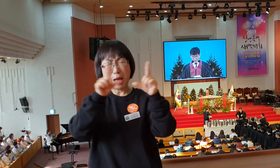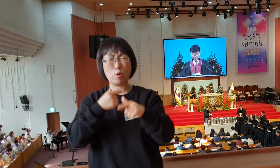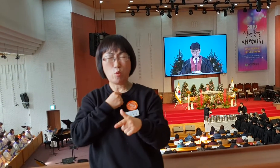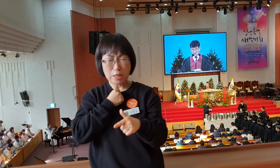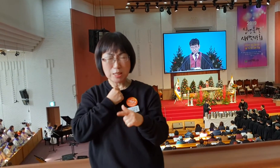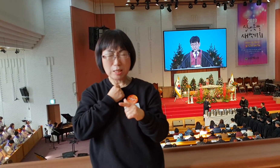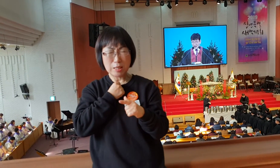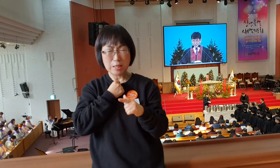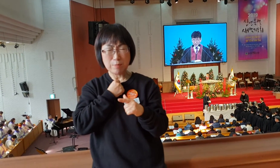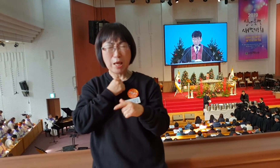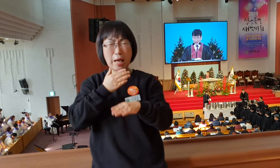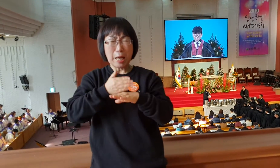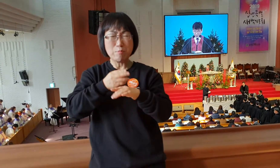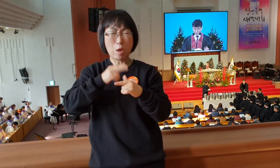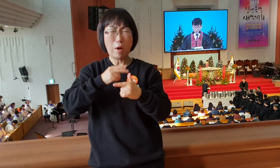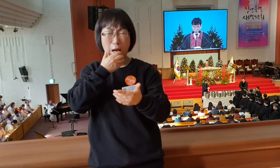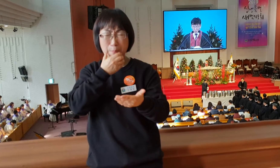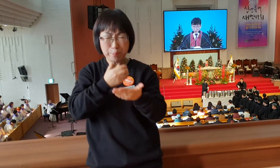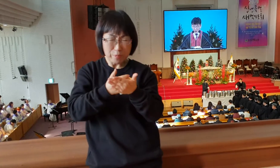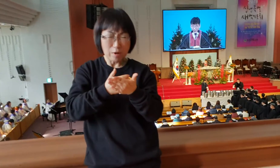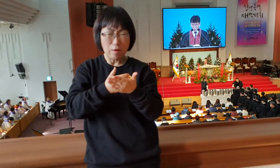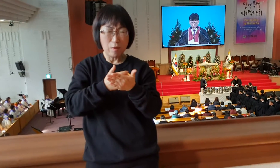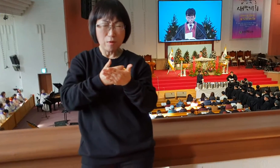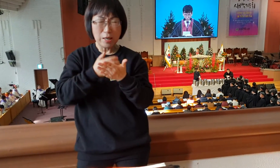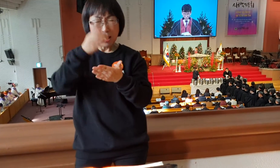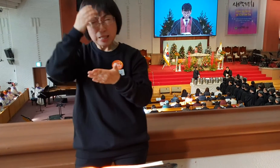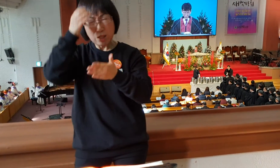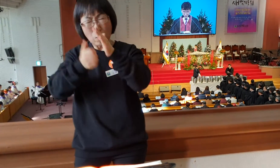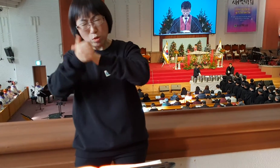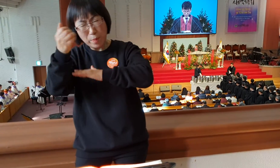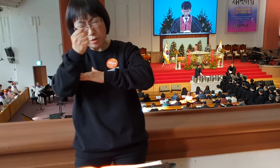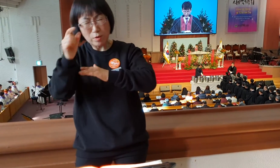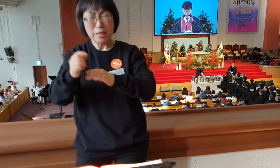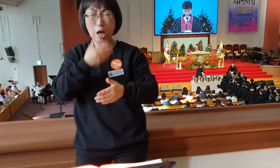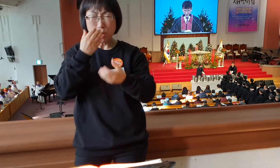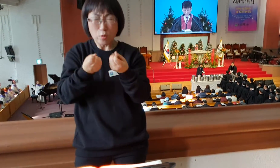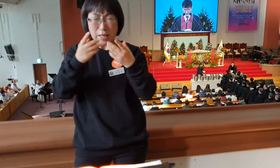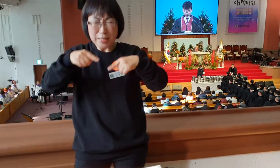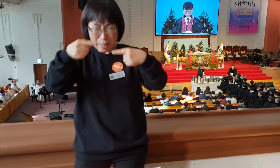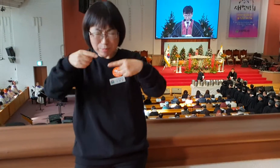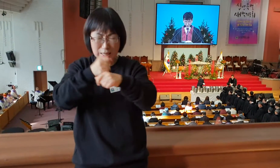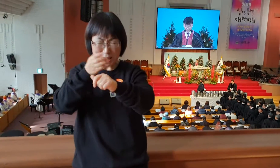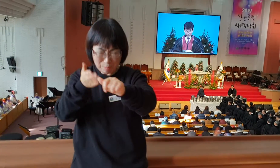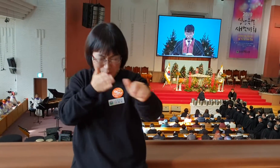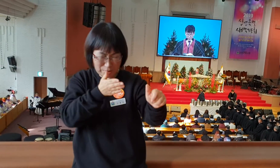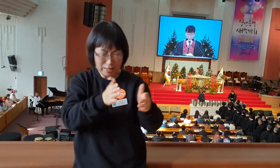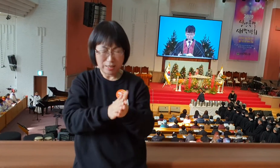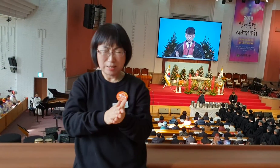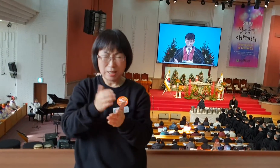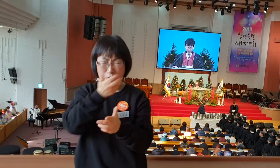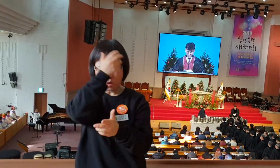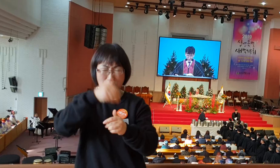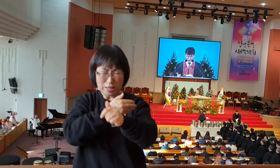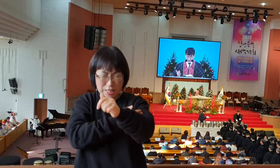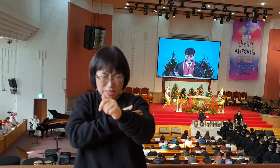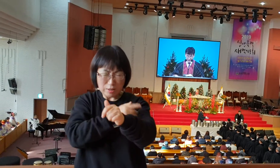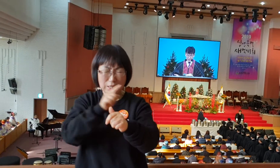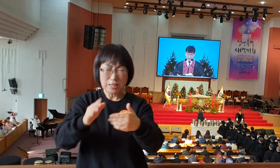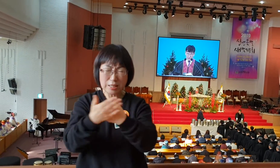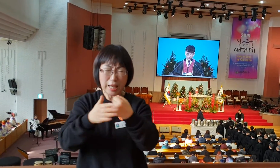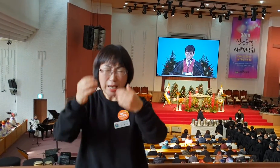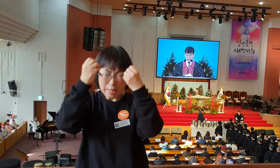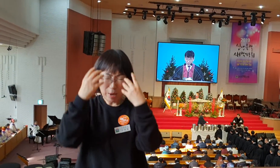원하시는 분들 감사와 감격 또 기대와 소망으로 이 성찬에 참여하시기를 바랍니다 성령의 능력인 그